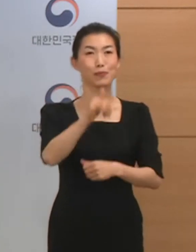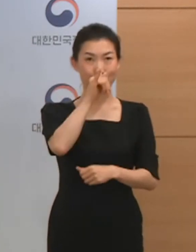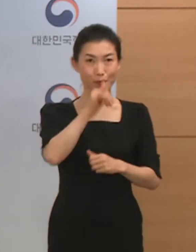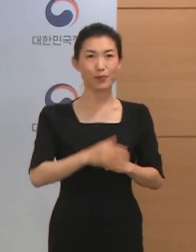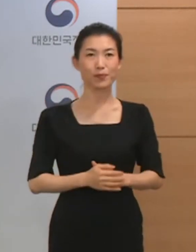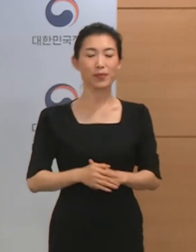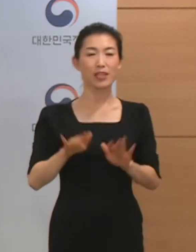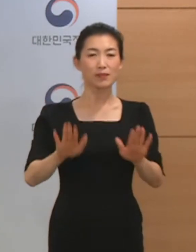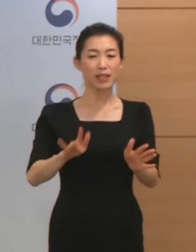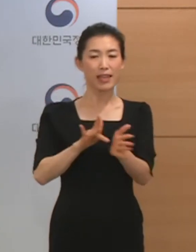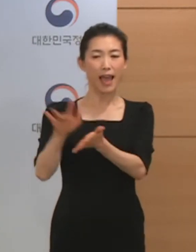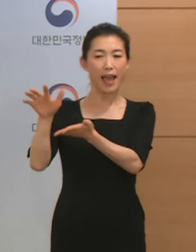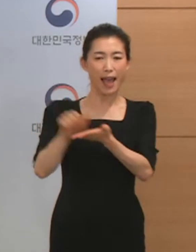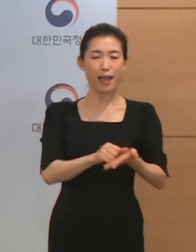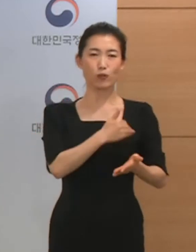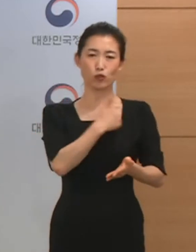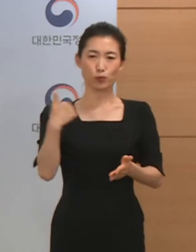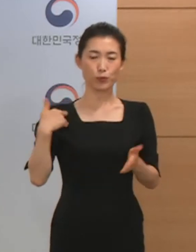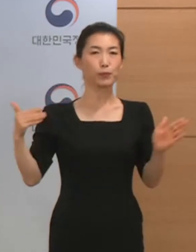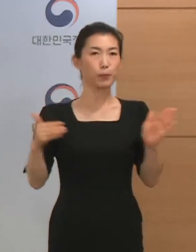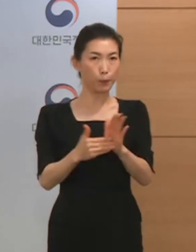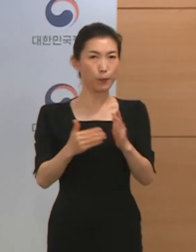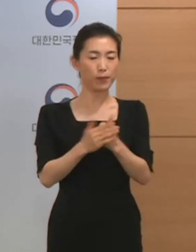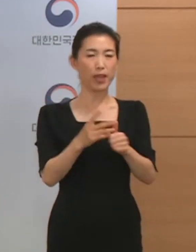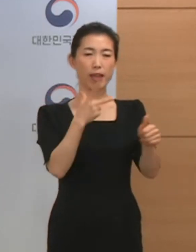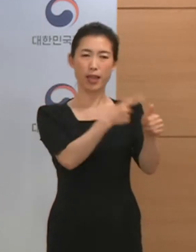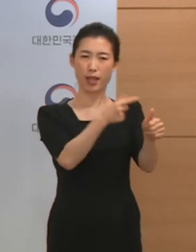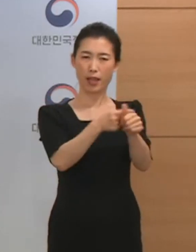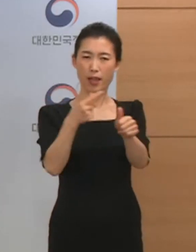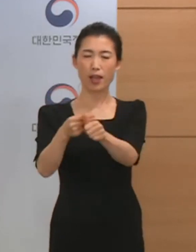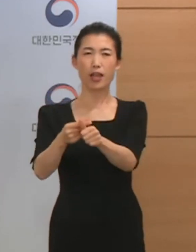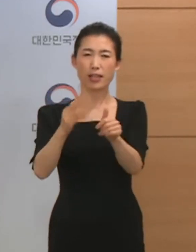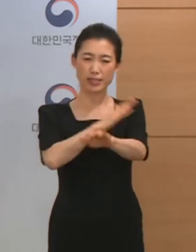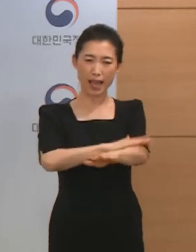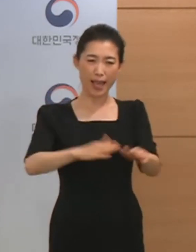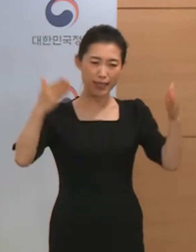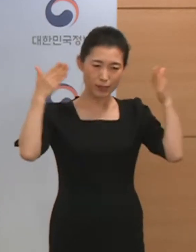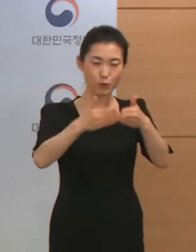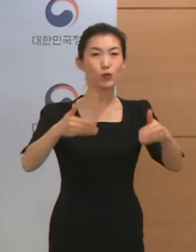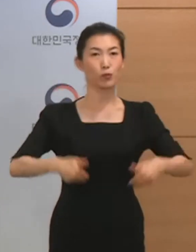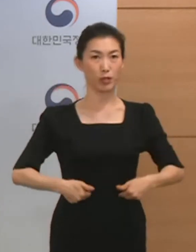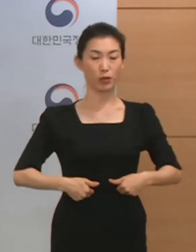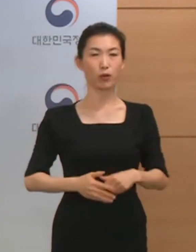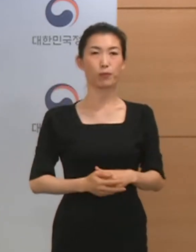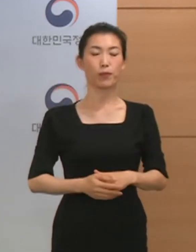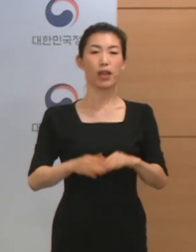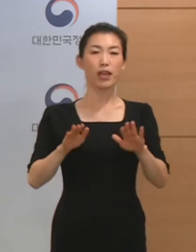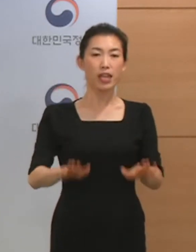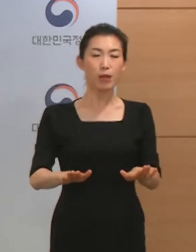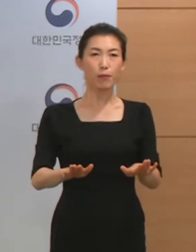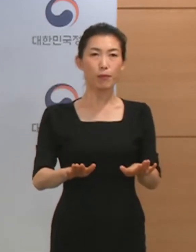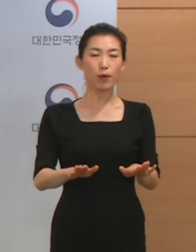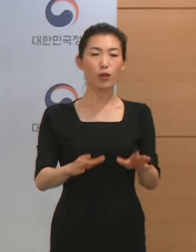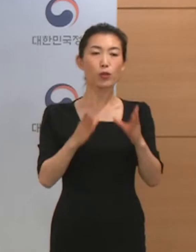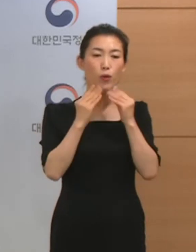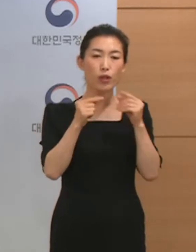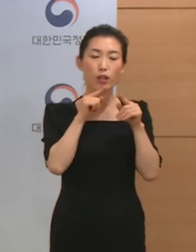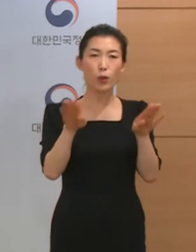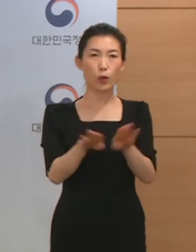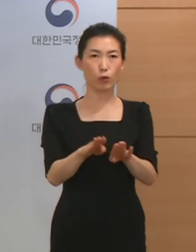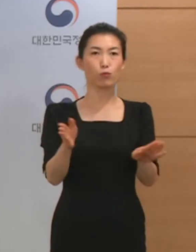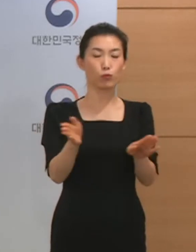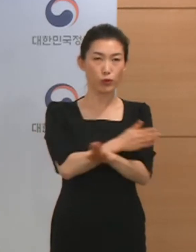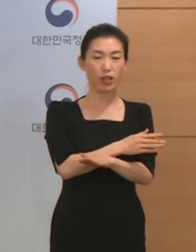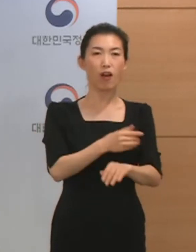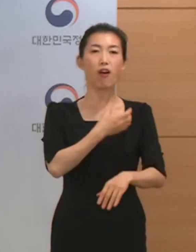확보한 백신을 접종하는 데 집중할 시간입니다. 이번 주말부터 75세 이상 어르신들의